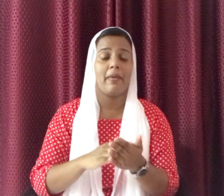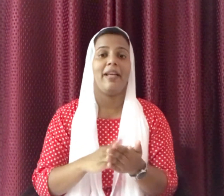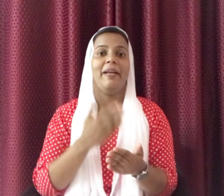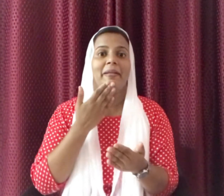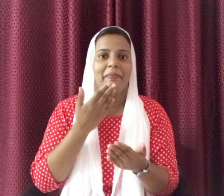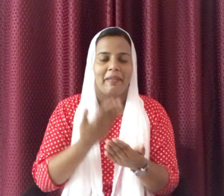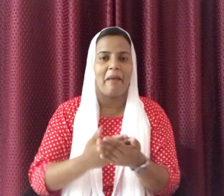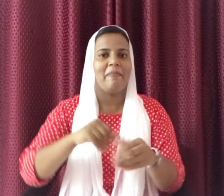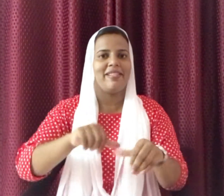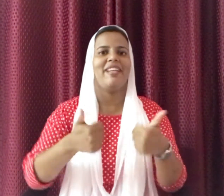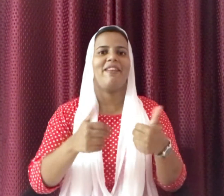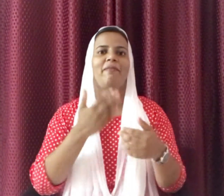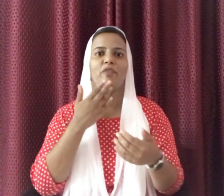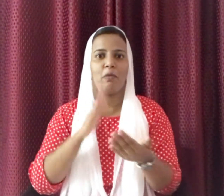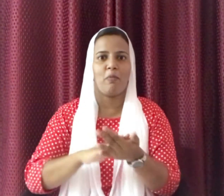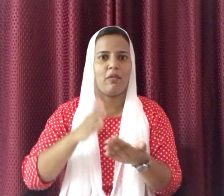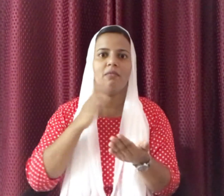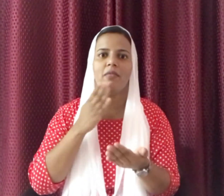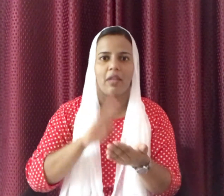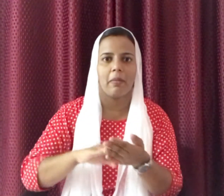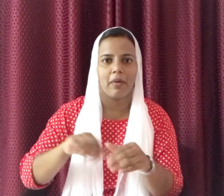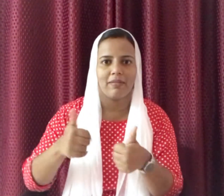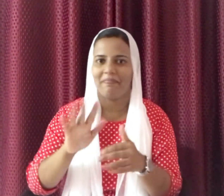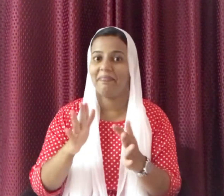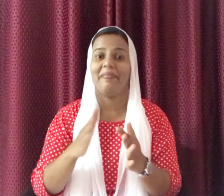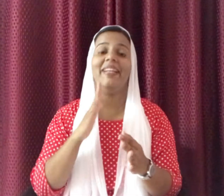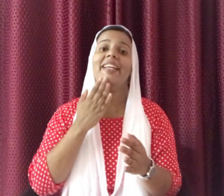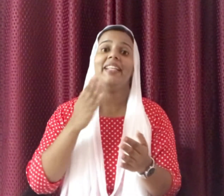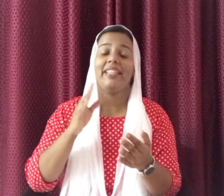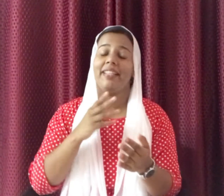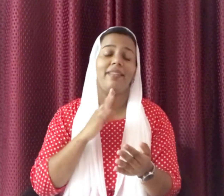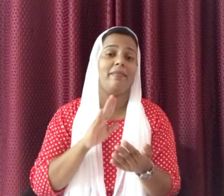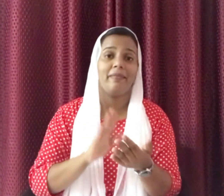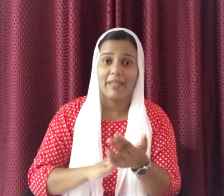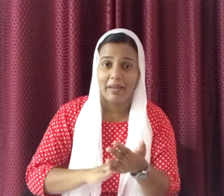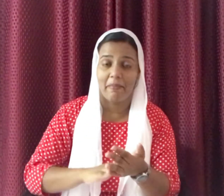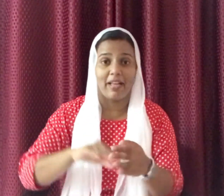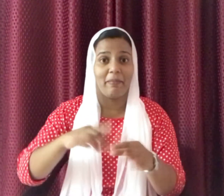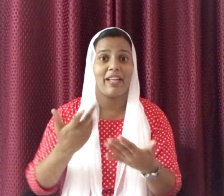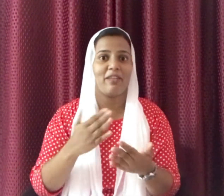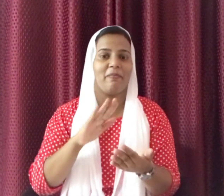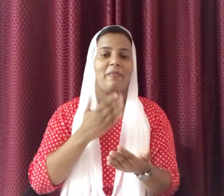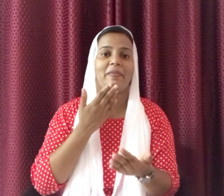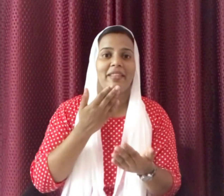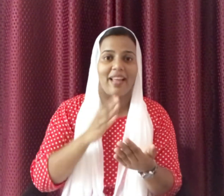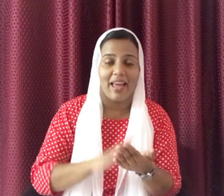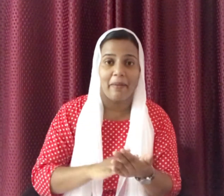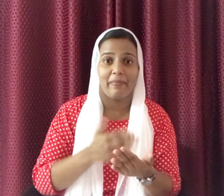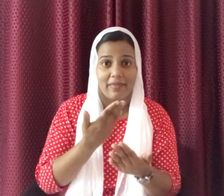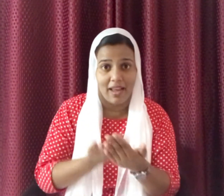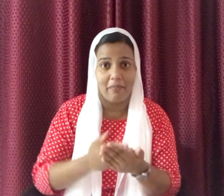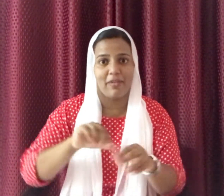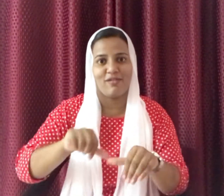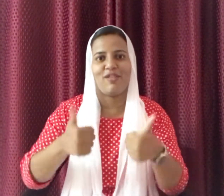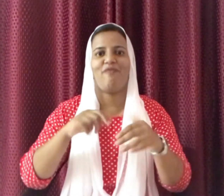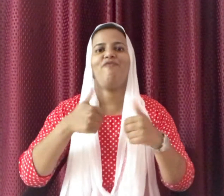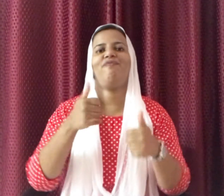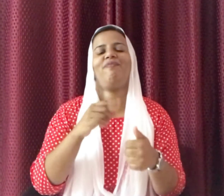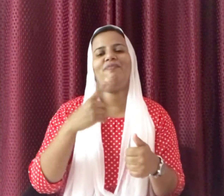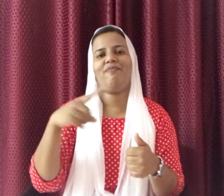നന്മ കൊണ്ട് ജയിക്കുന്നവരായിരിക്കണം. ഹല്ലേലൂയ. നമ്മൾ തിന്മയെ നന്മ കൊണ്ട് ജയിക്കുന്നവരായിരിക്കണം. നമ്മൾ തിന്മയെ നന്മ കൊണ്ട്